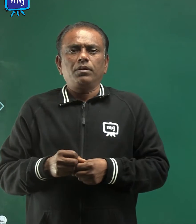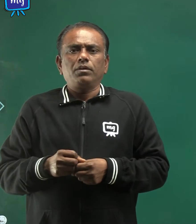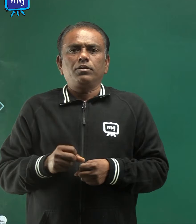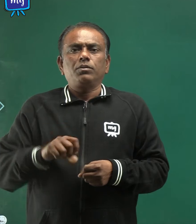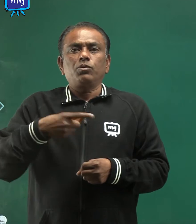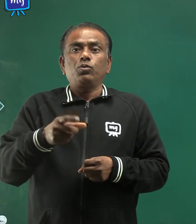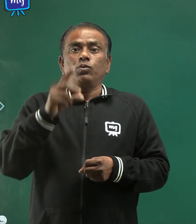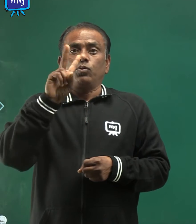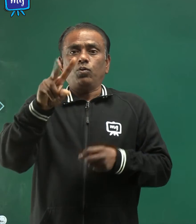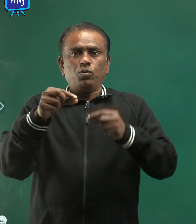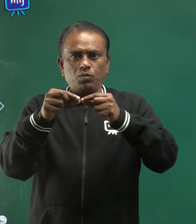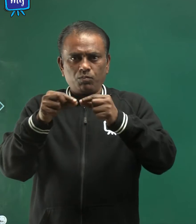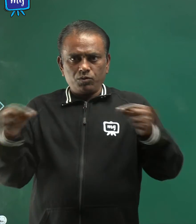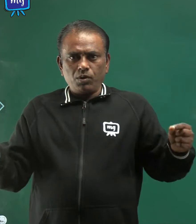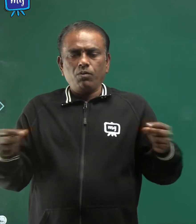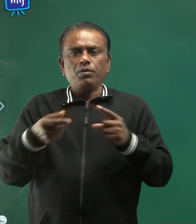जब दो भुजाओं की